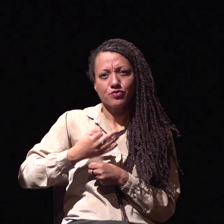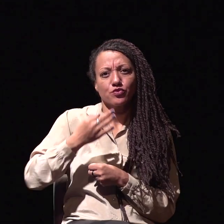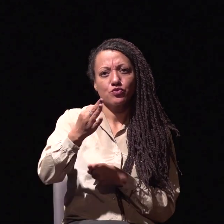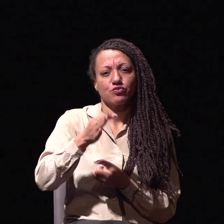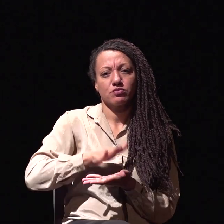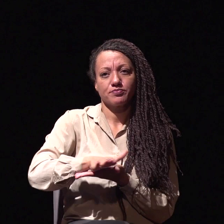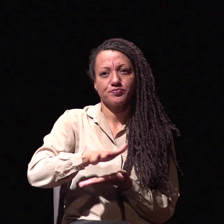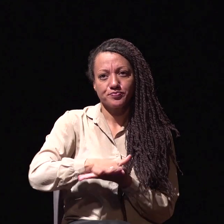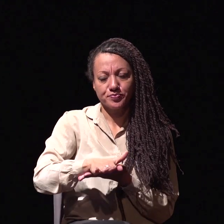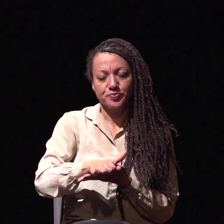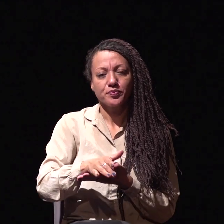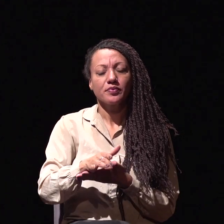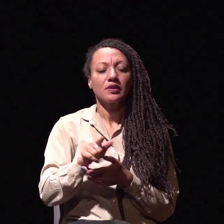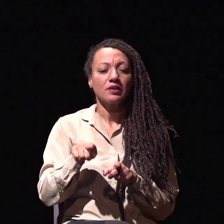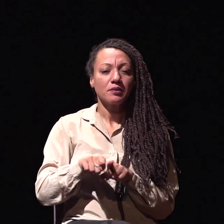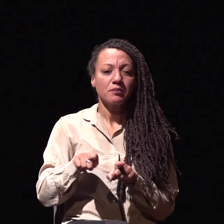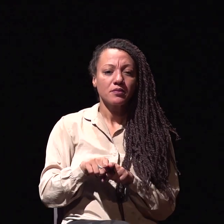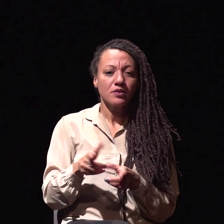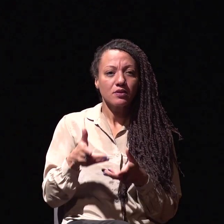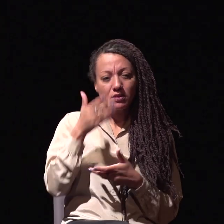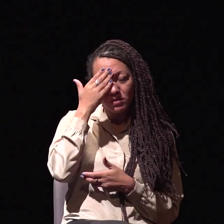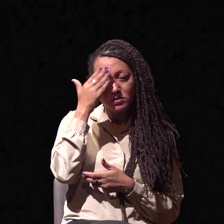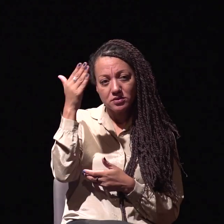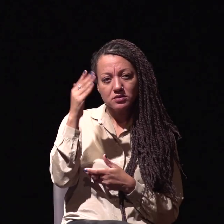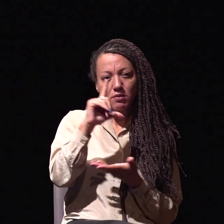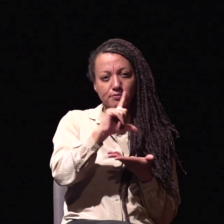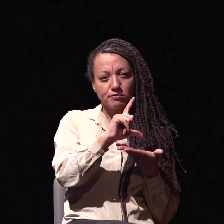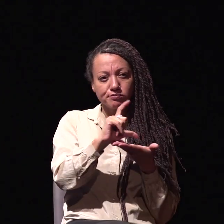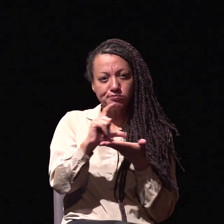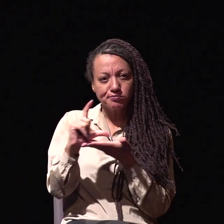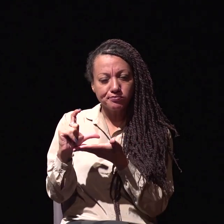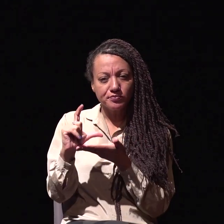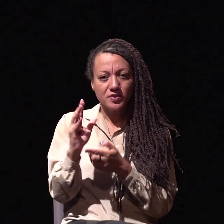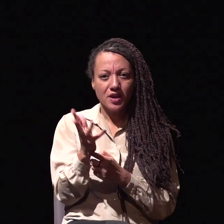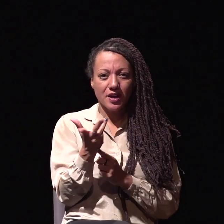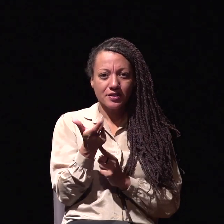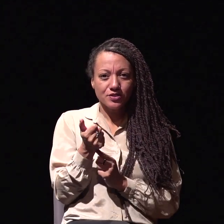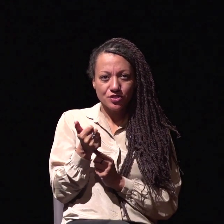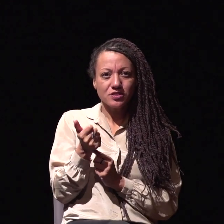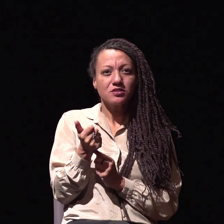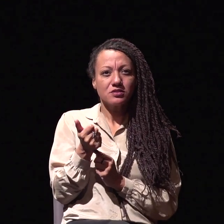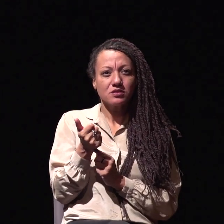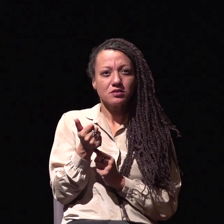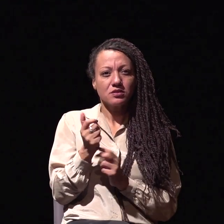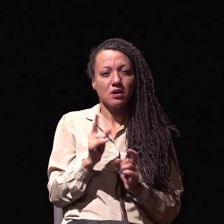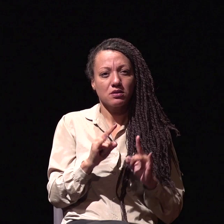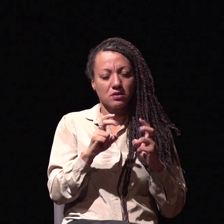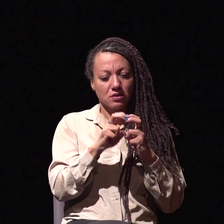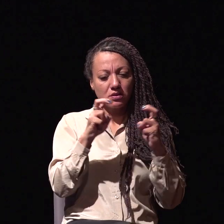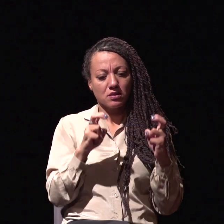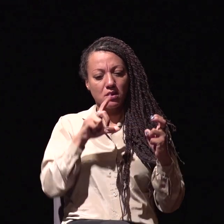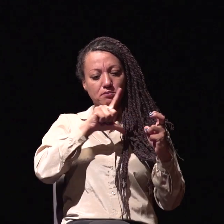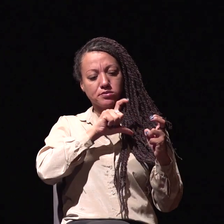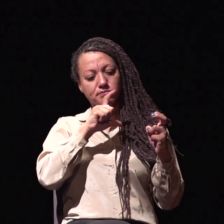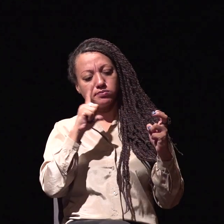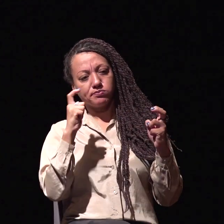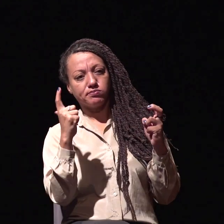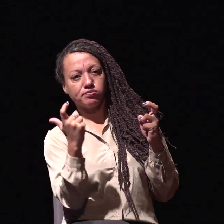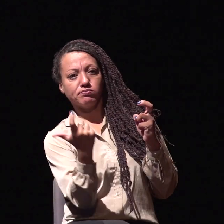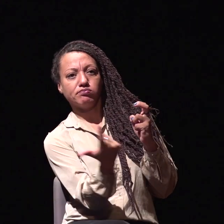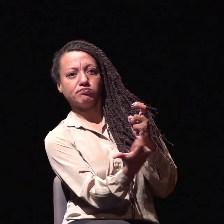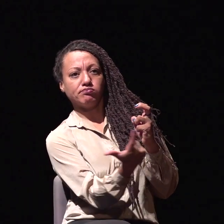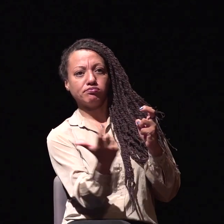ser feita também às artistas e fotógrafas que estão trabalhando em torno do edifício, fazendo registro dele e de